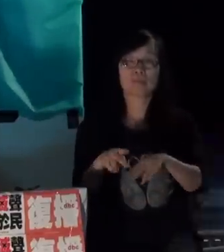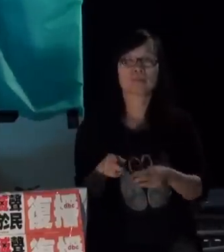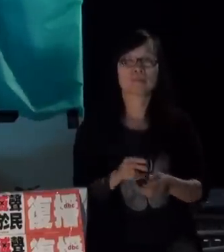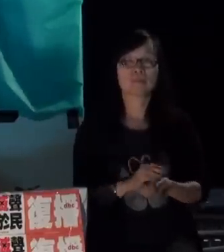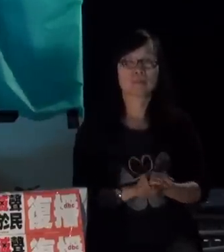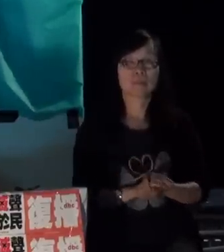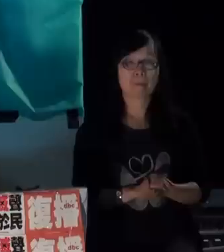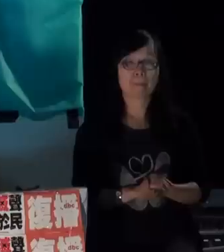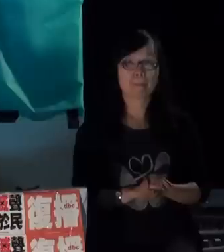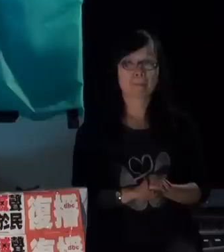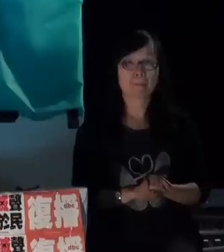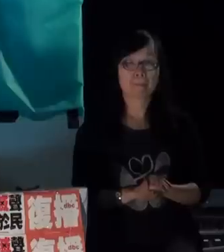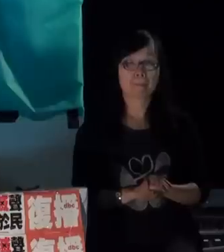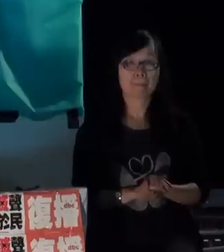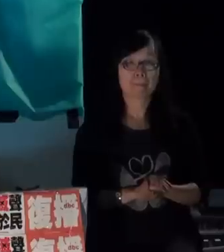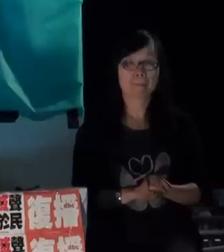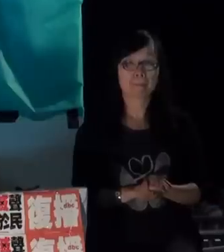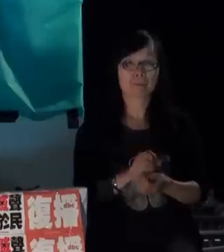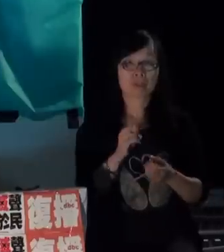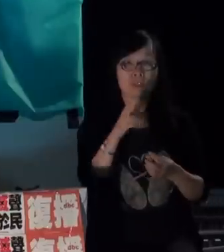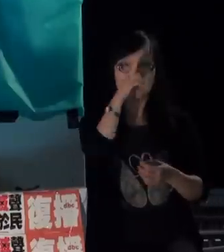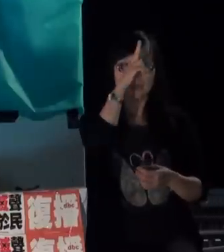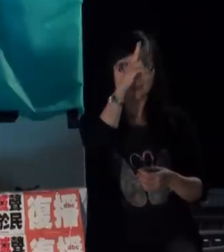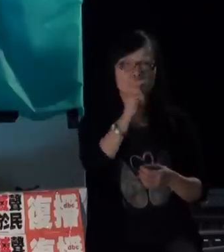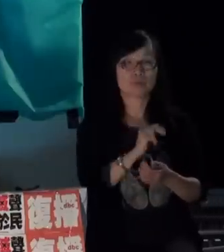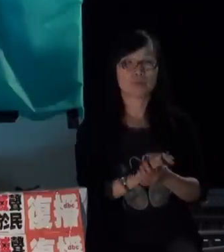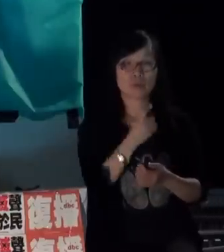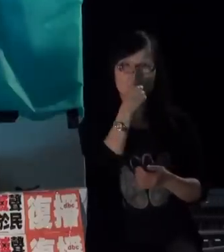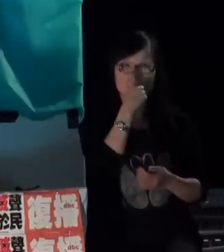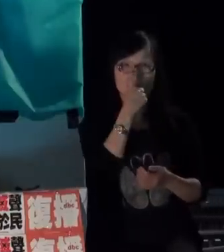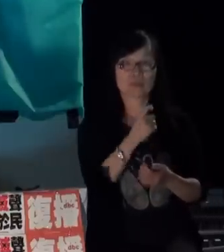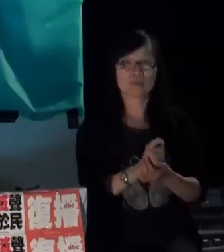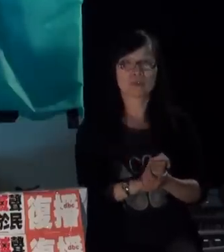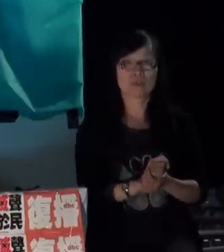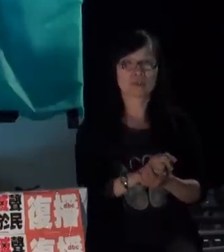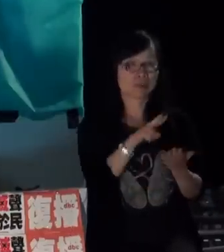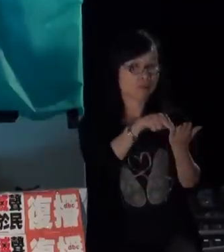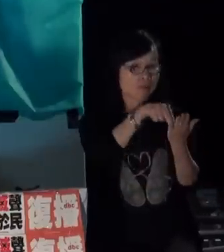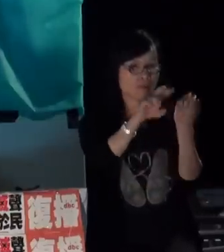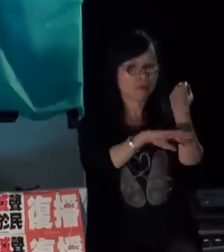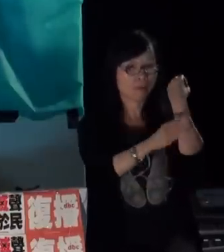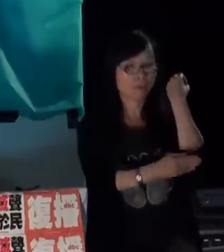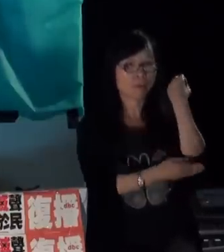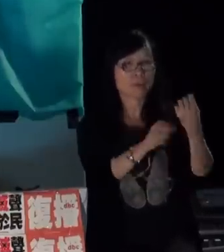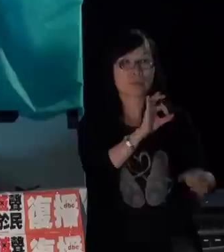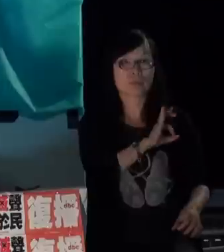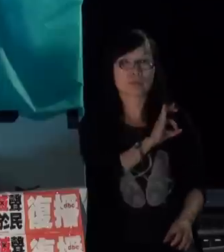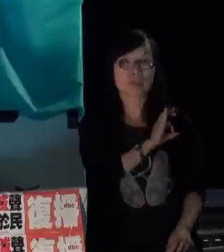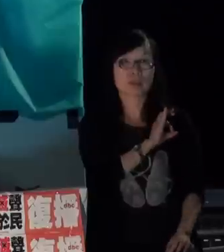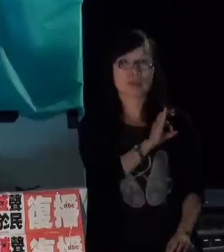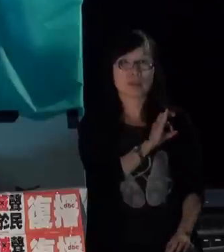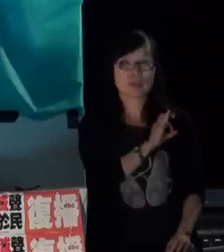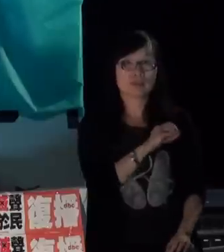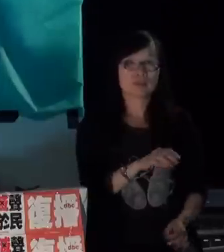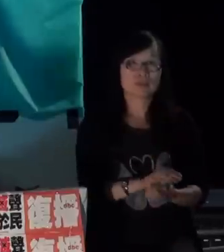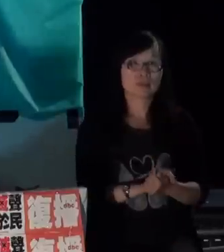其實你講呢個政府梁振英簡直當呢個立法會係一個。這個妾侍咁